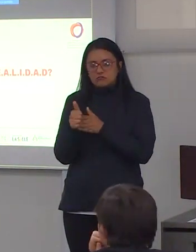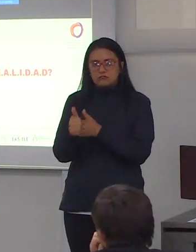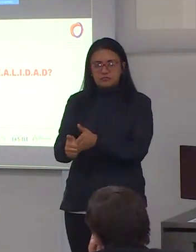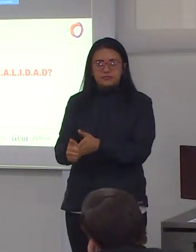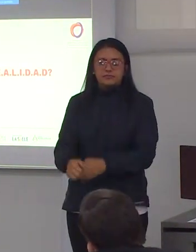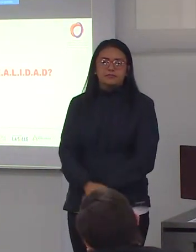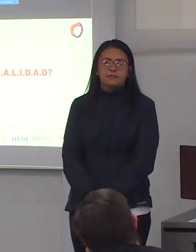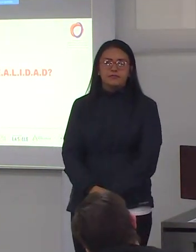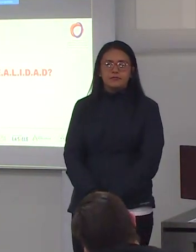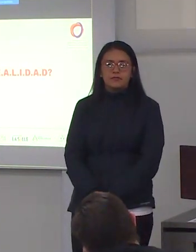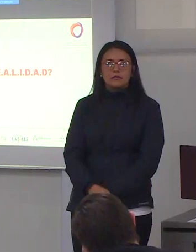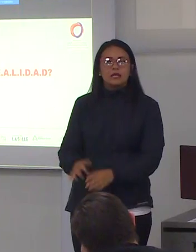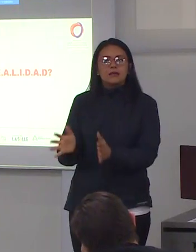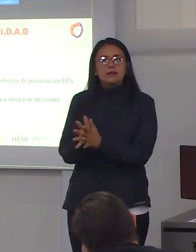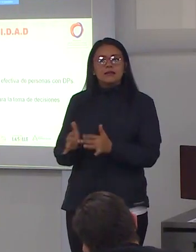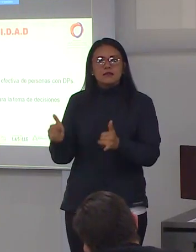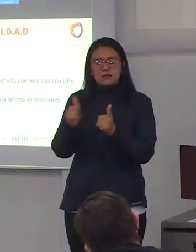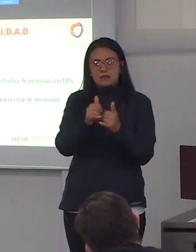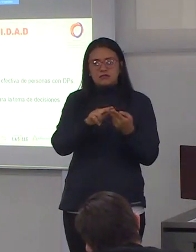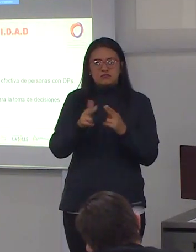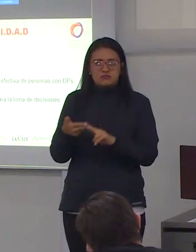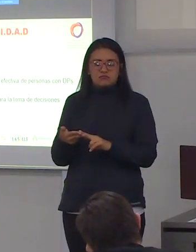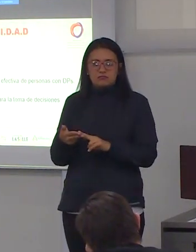realidad es un acrónimo